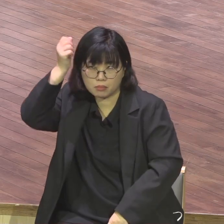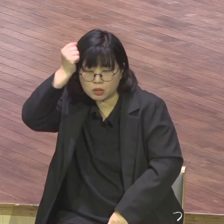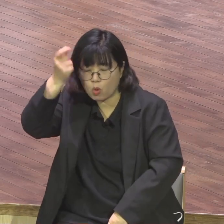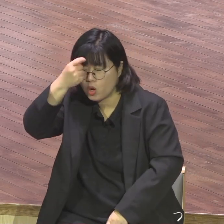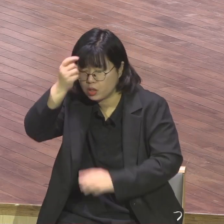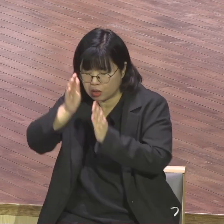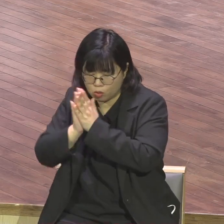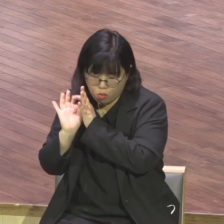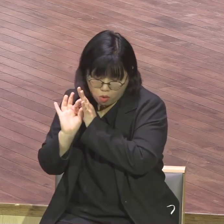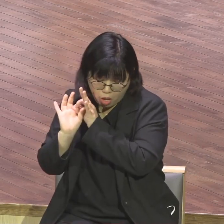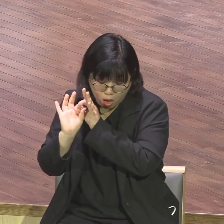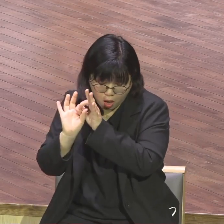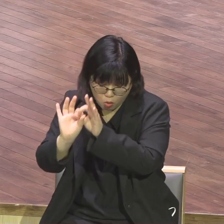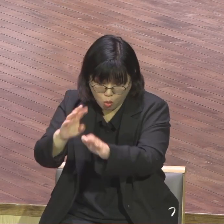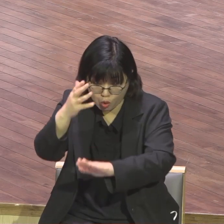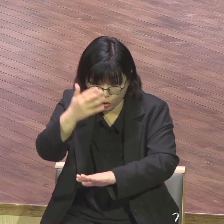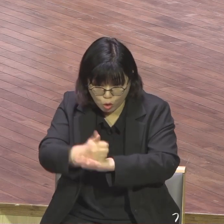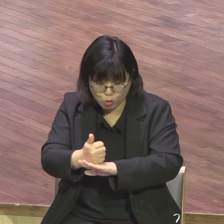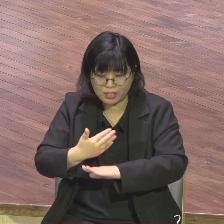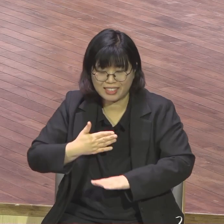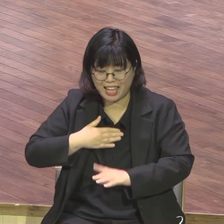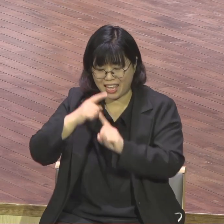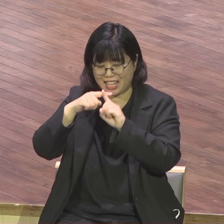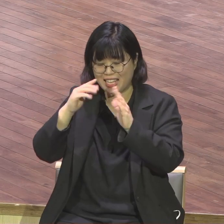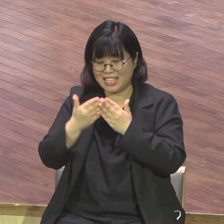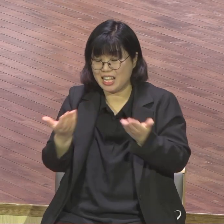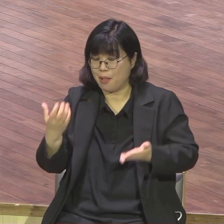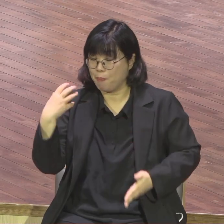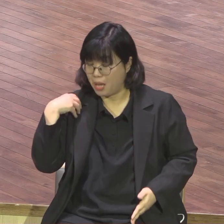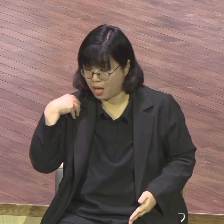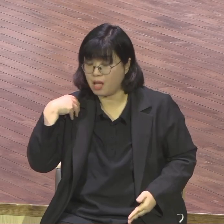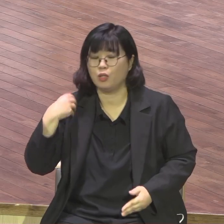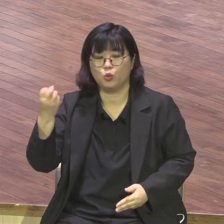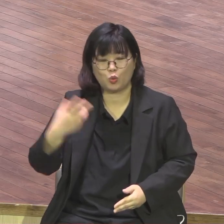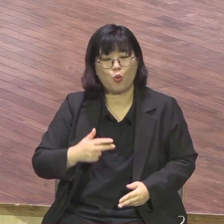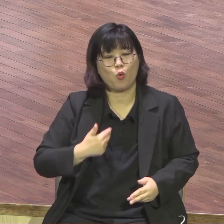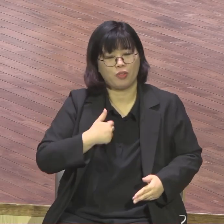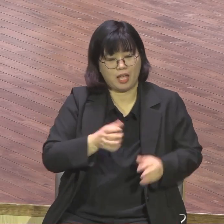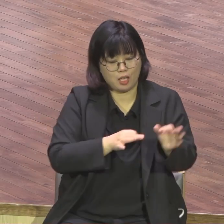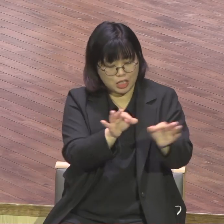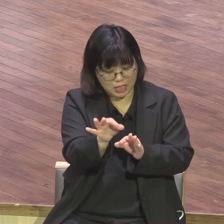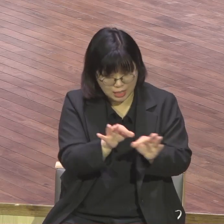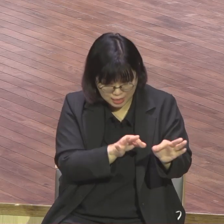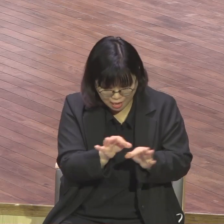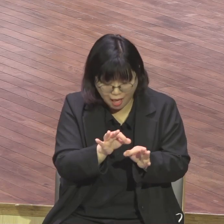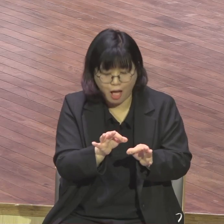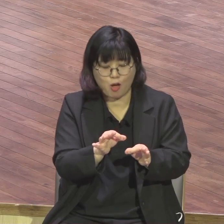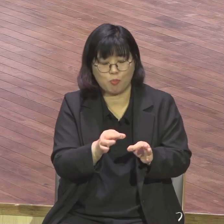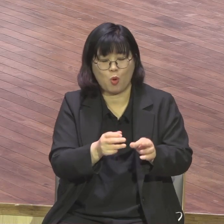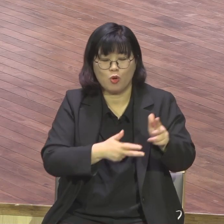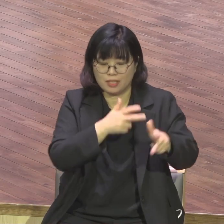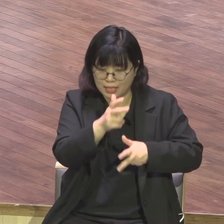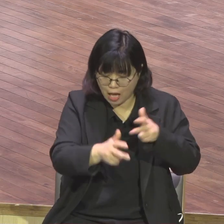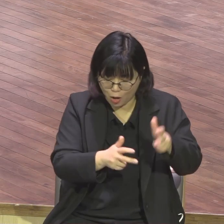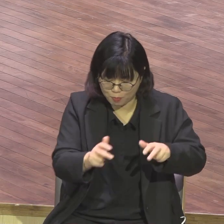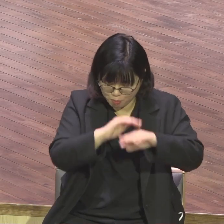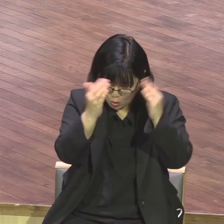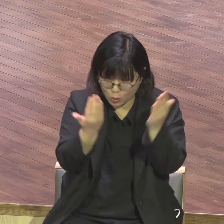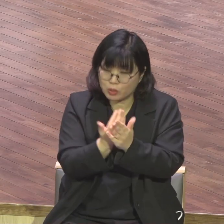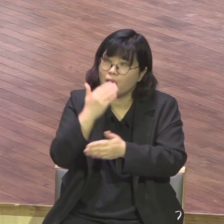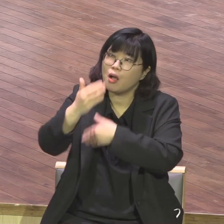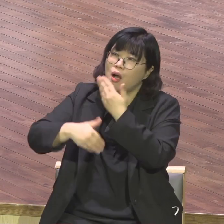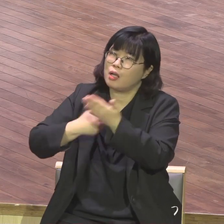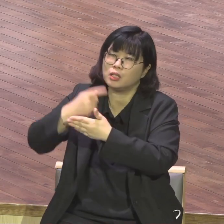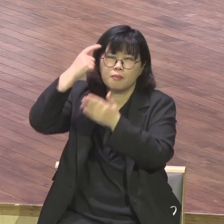25 보좌화하라. 하나님 기업이니까 하나님께서 이 어려운 시기에 하나님의 방법으로 하나님